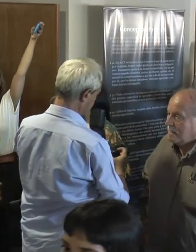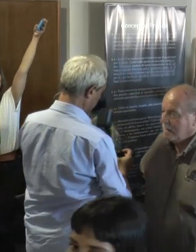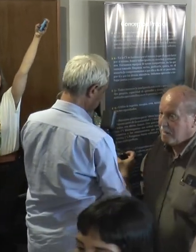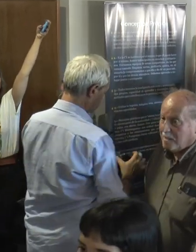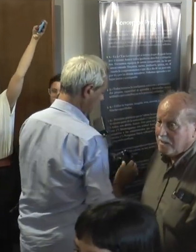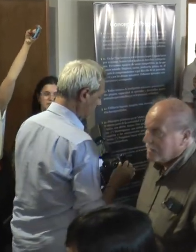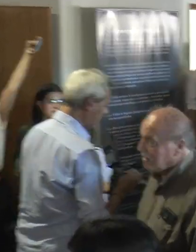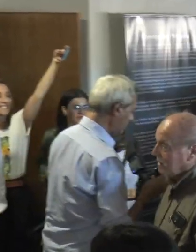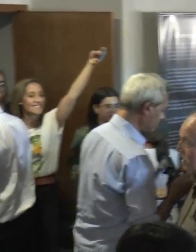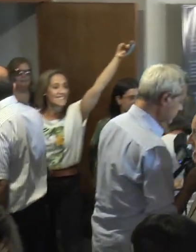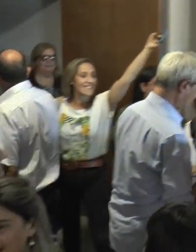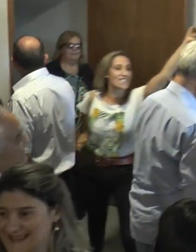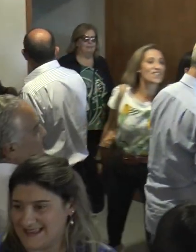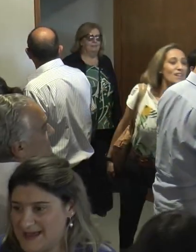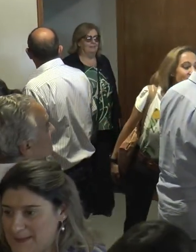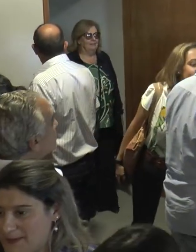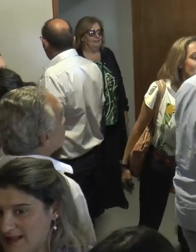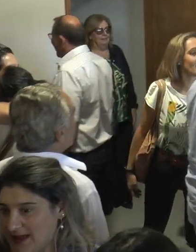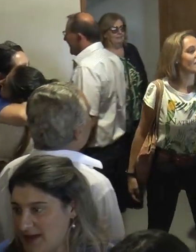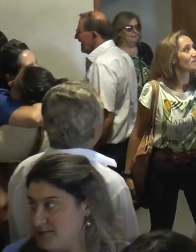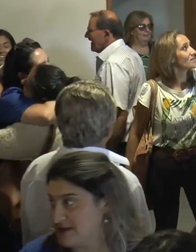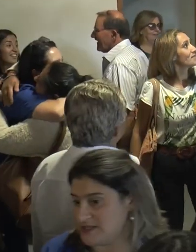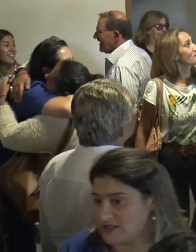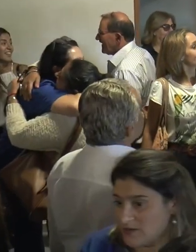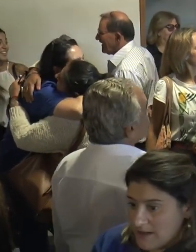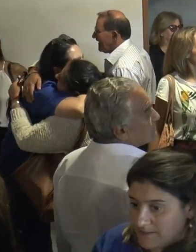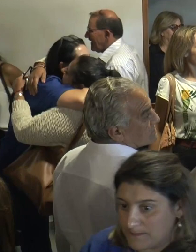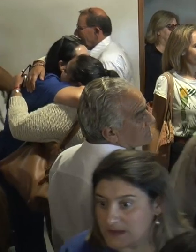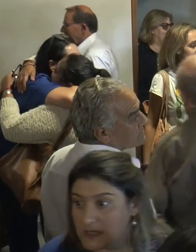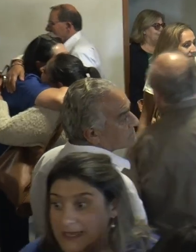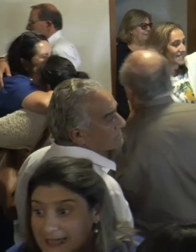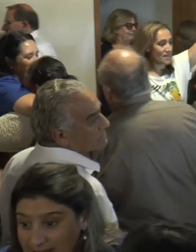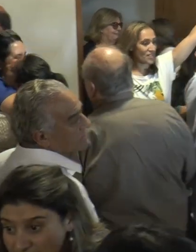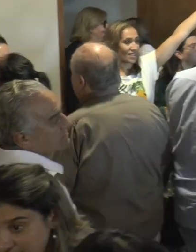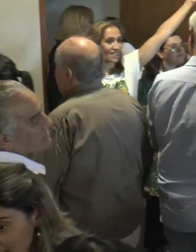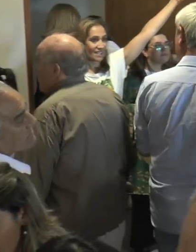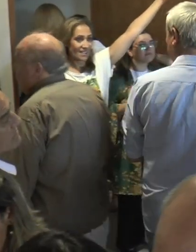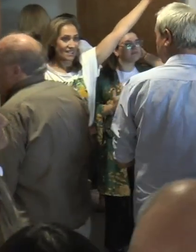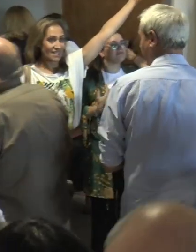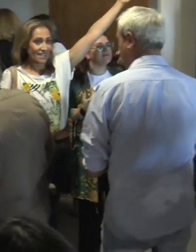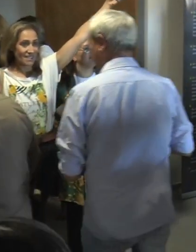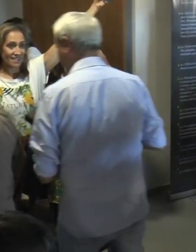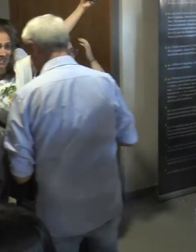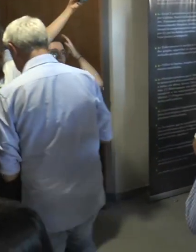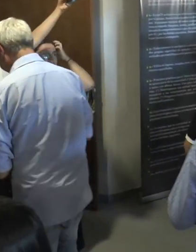Cuando uno convive en sociedad, lógicamente que los problemas de uno son problemas de todos.